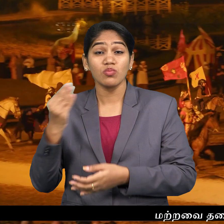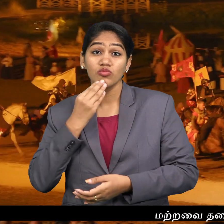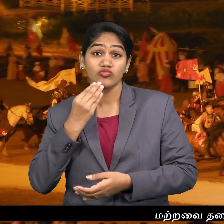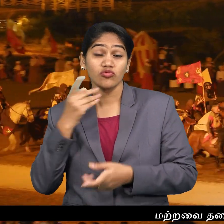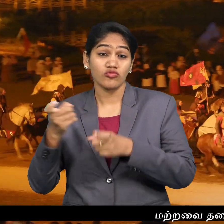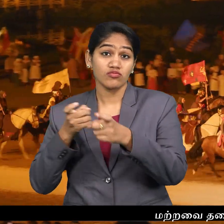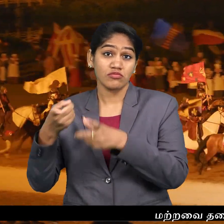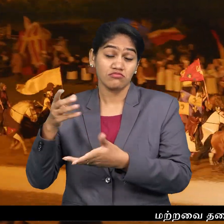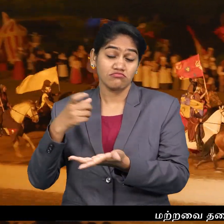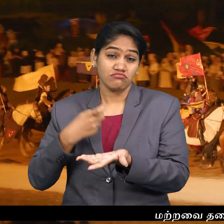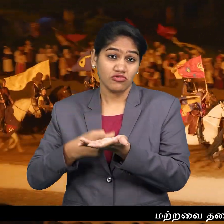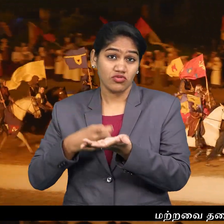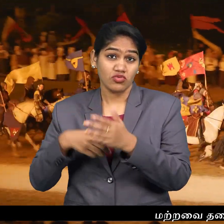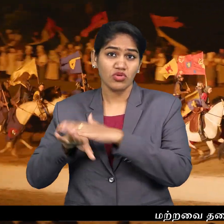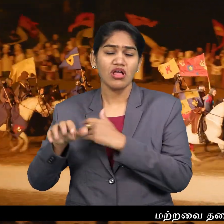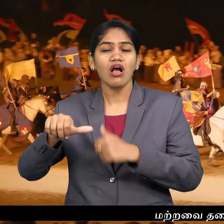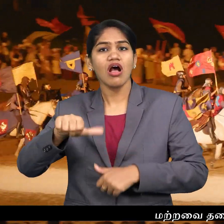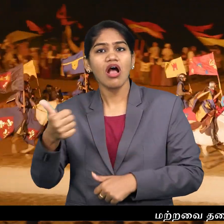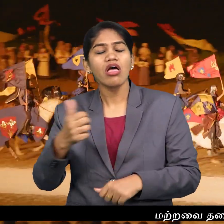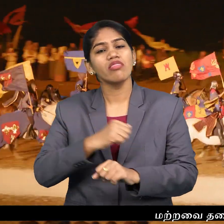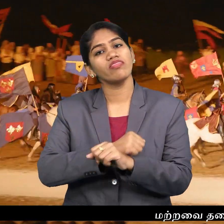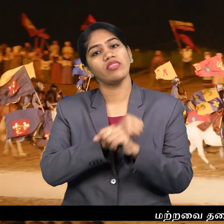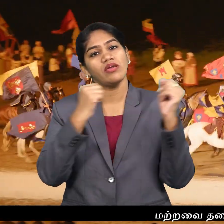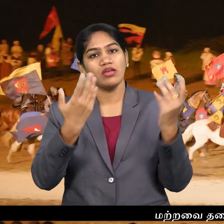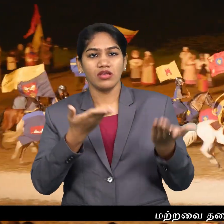மற்றவை தலைவர்கள் மற்றும்